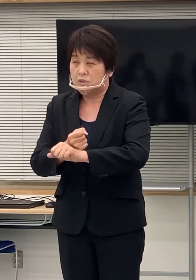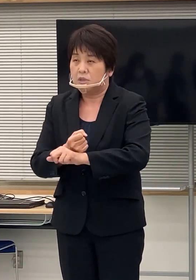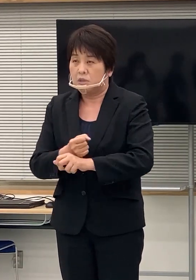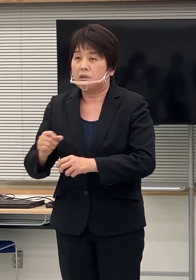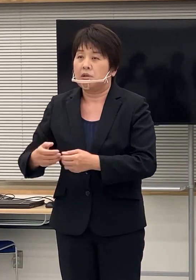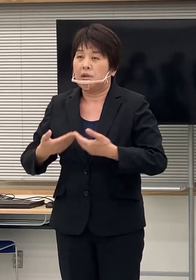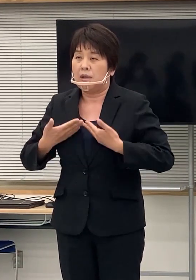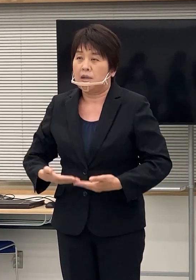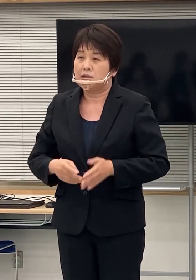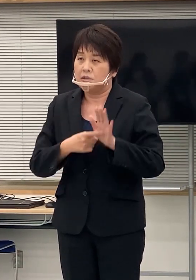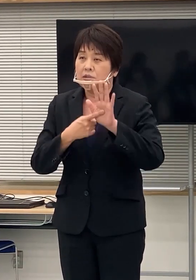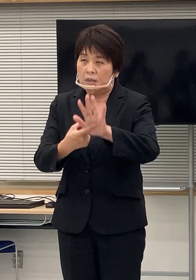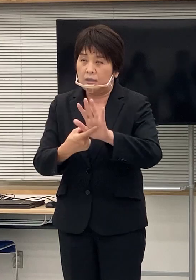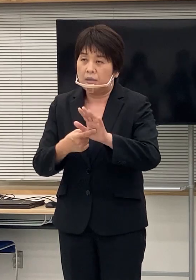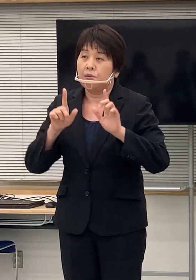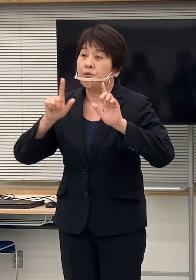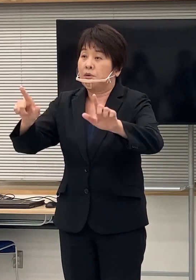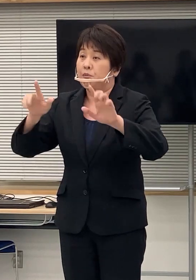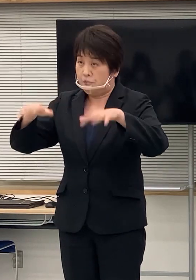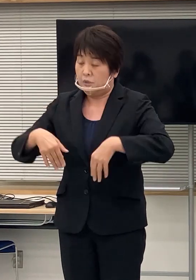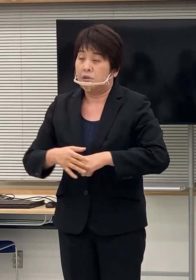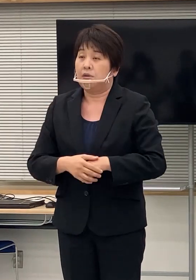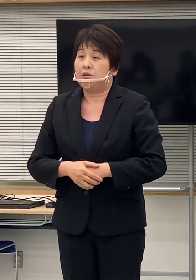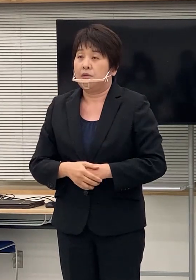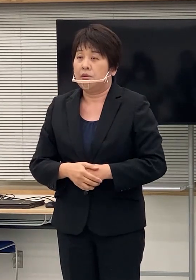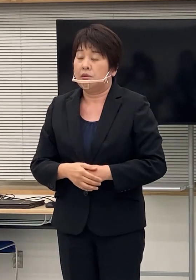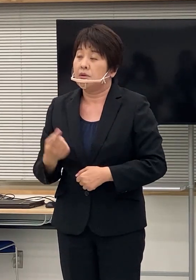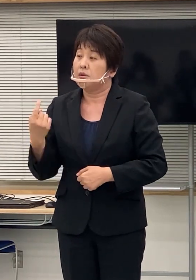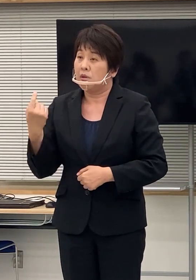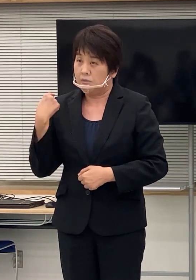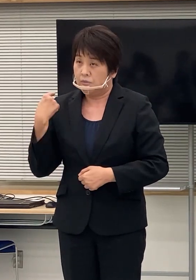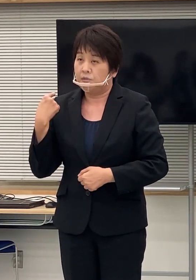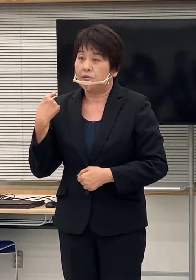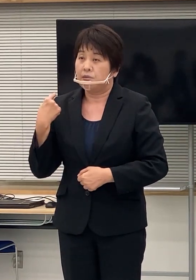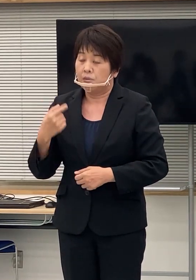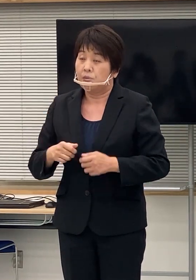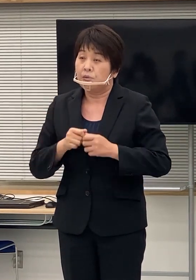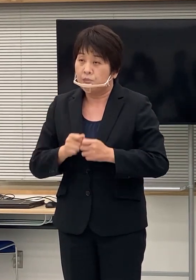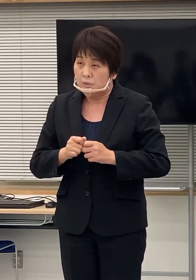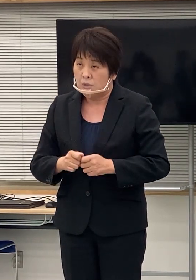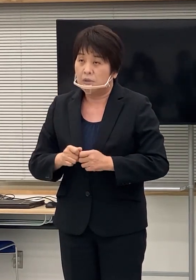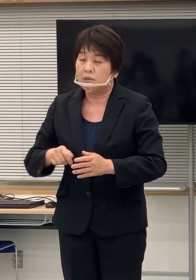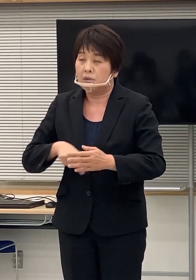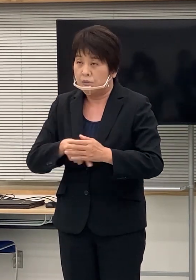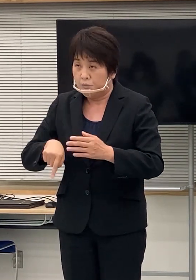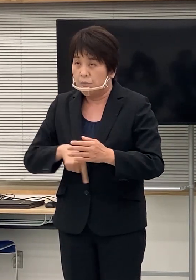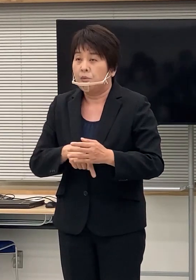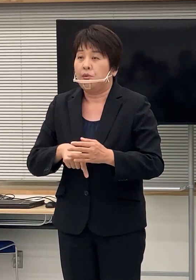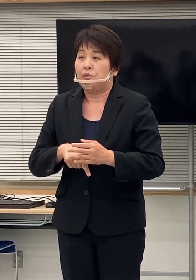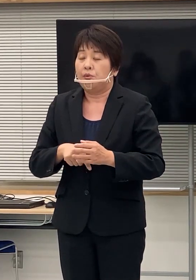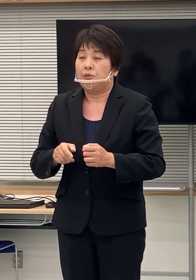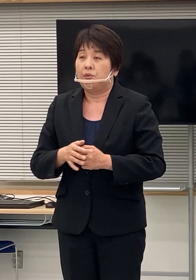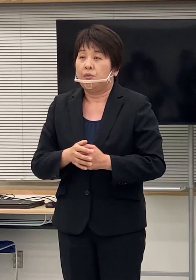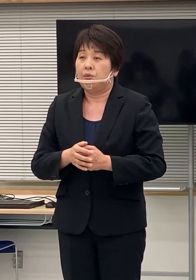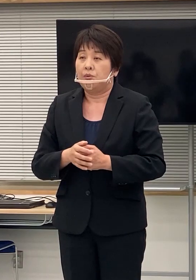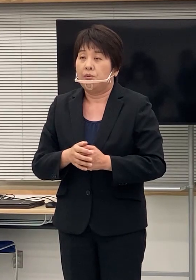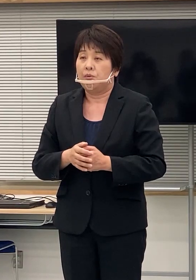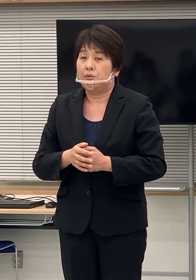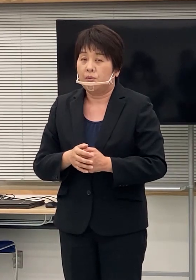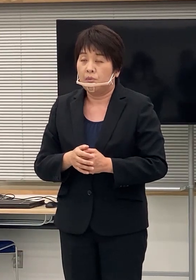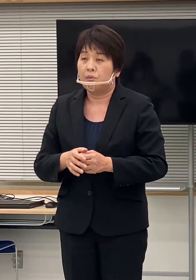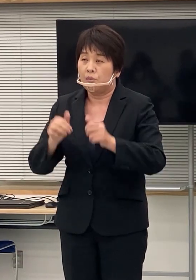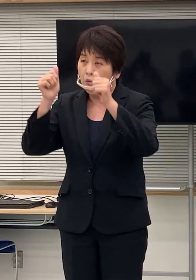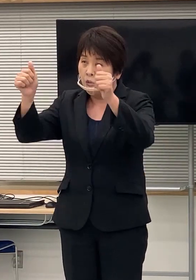を発表させていただきました。昨日の時点でこの細かい書式についてもホームページの